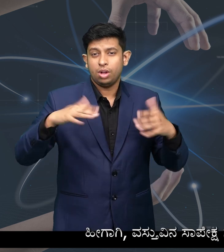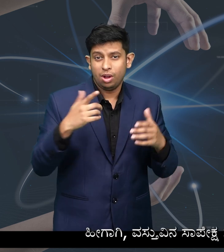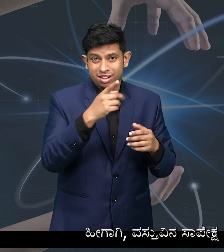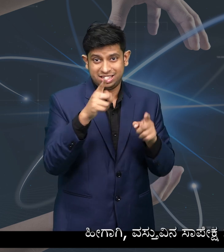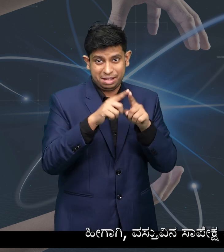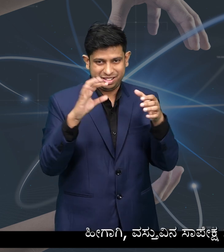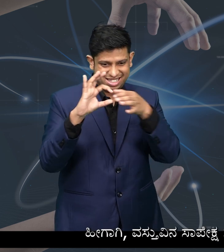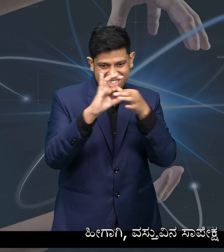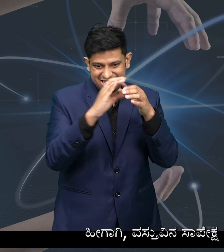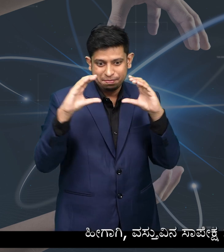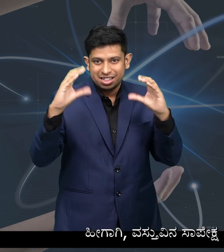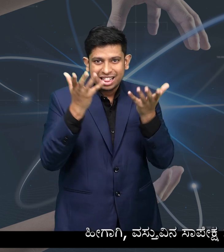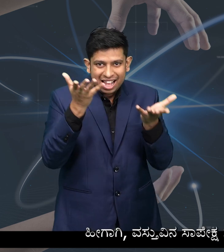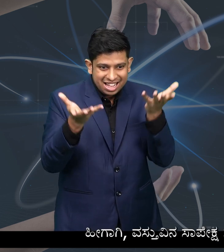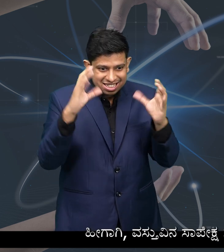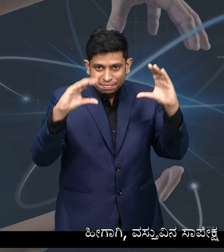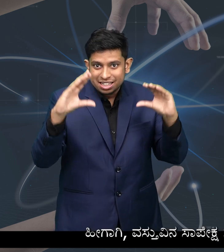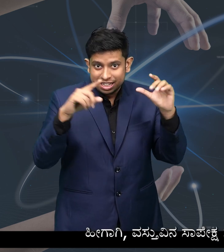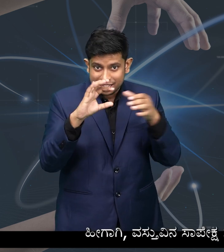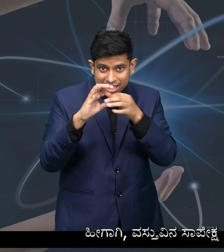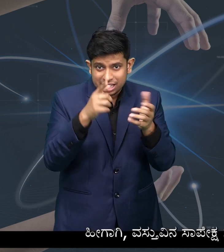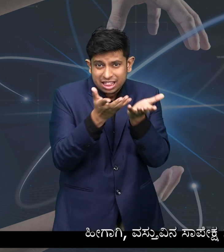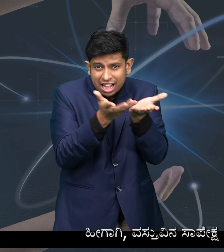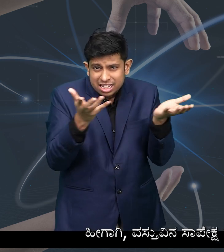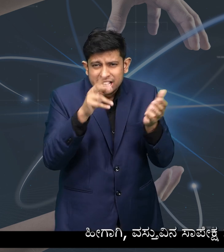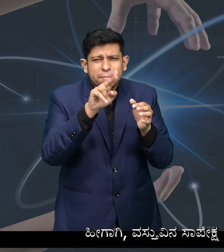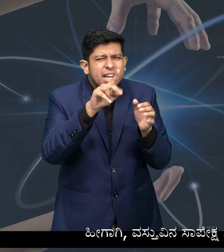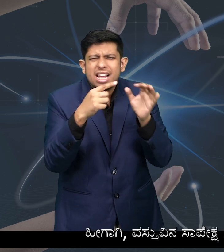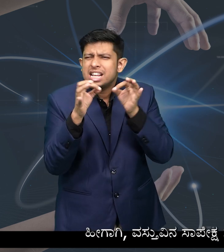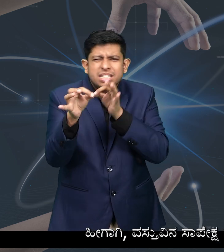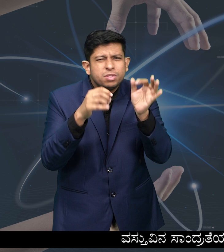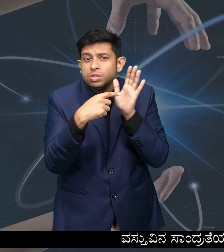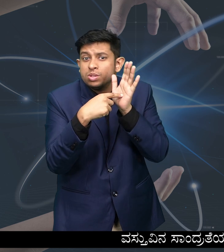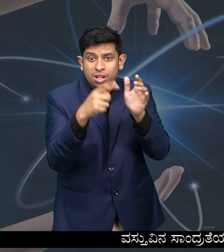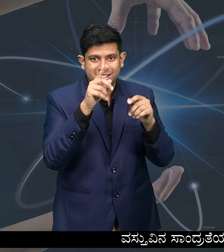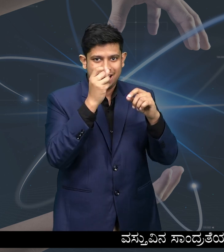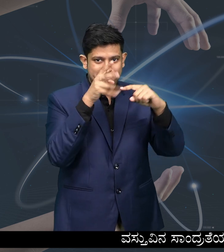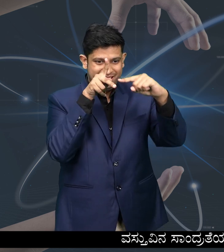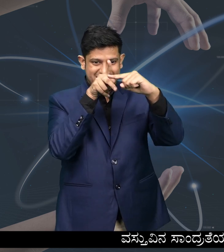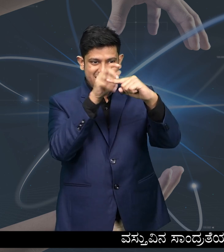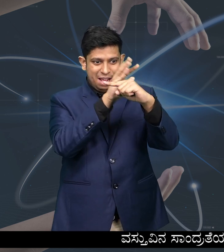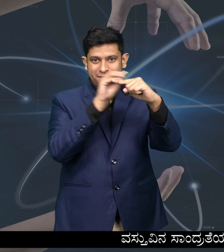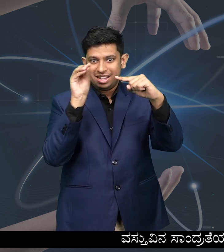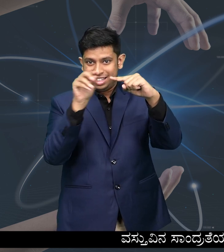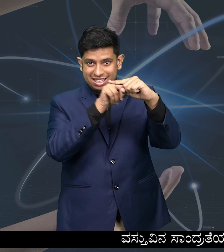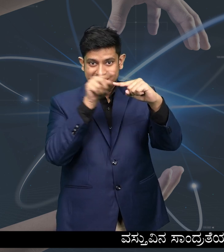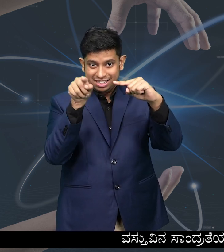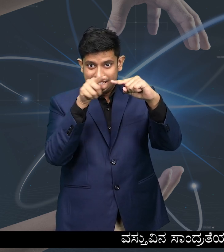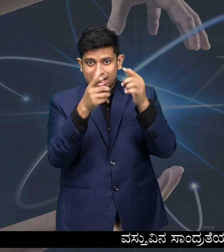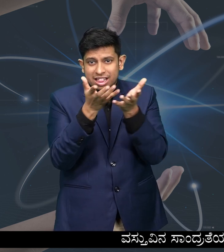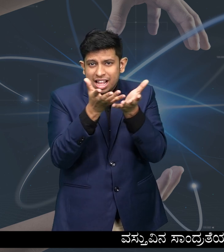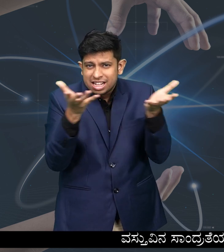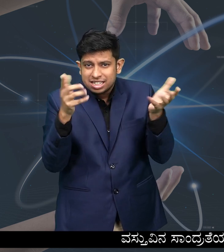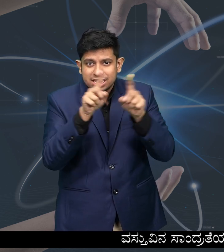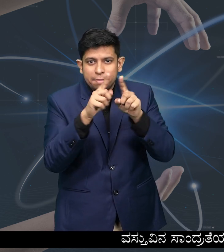ಹೀಗಾಗಿ ವಸ್ತುವಿನ ಸಾಪೇಕ್ಷ ಸಾಂದ್ರತೆಯನ್ನ 4 ಡಿಗ್ರಿ ಸೆಲ್ಸಿಯಸ್ನಲ್ಲಿ ನೀರಿನ ಸಾಂದ್ರತೆಗೆ ವಸ್ತುವಿನ ಸಾಂದ್ರತೆಯ ಅನುಪಾತ ಎಂದು